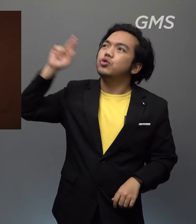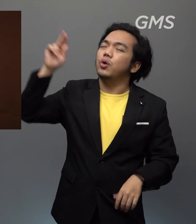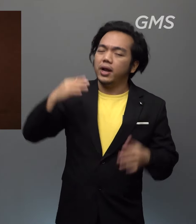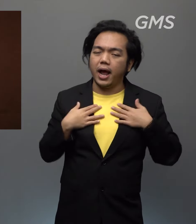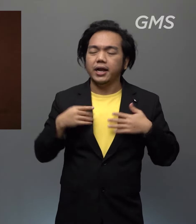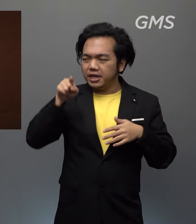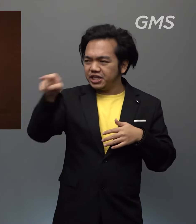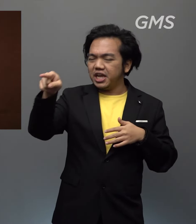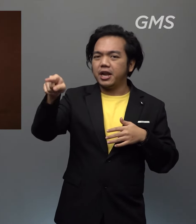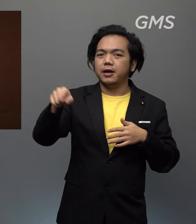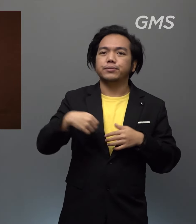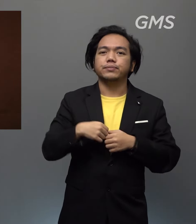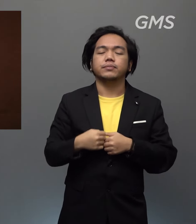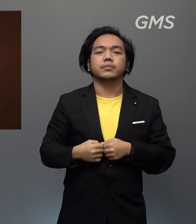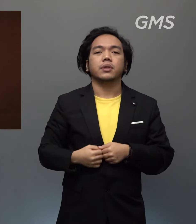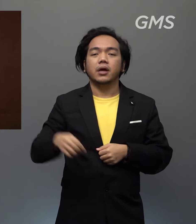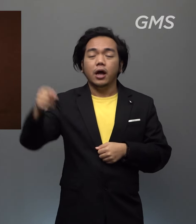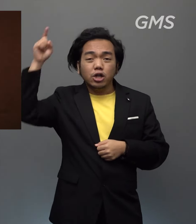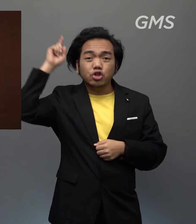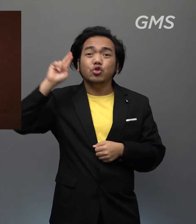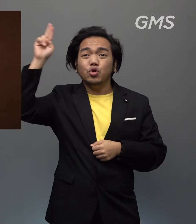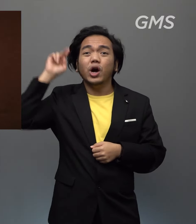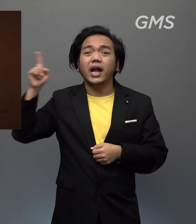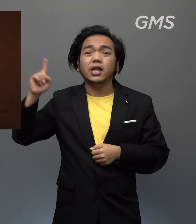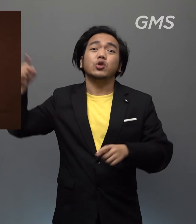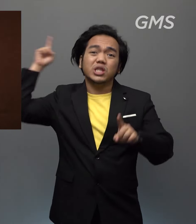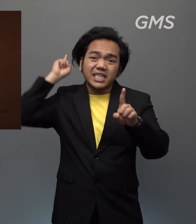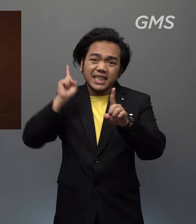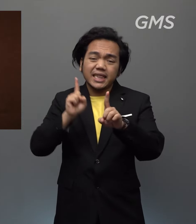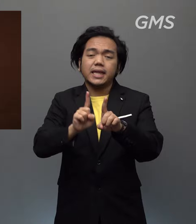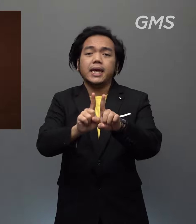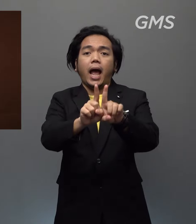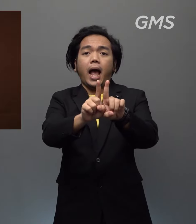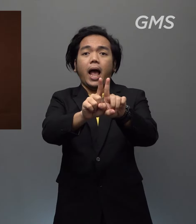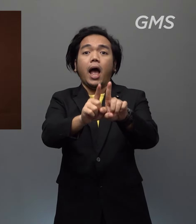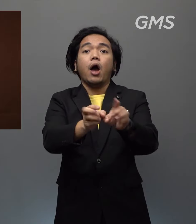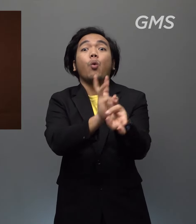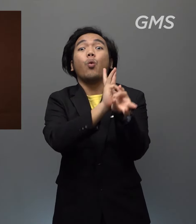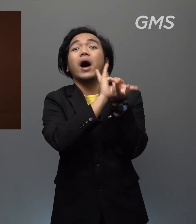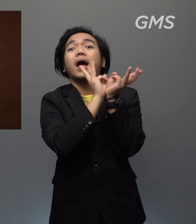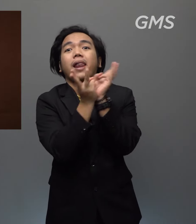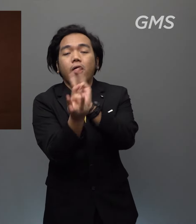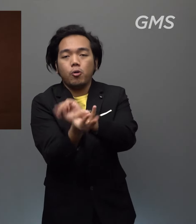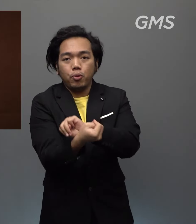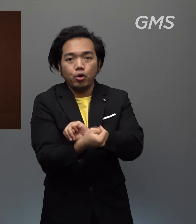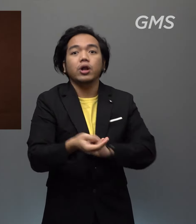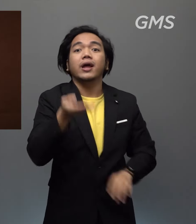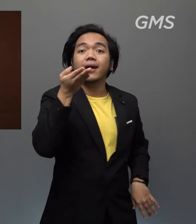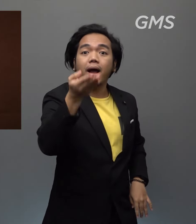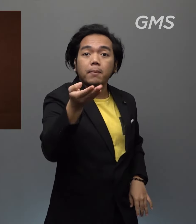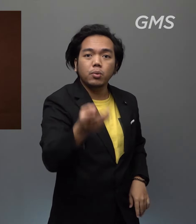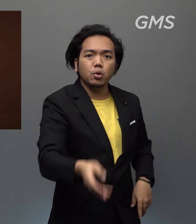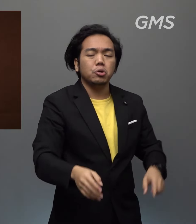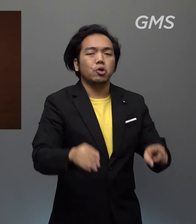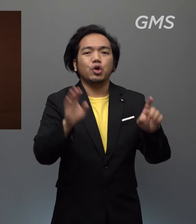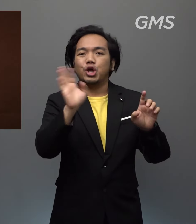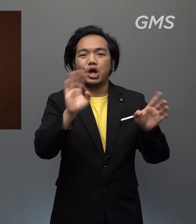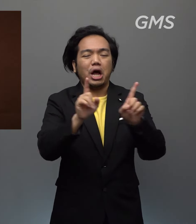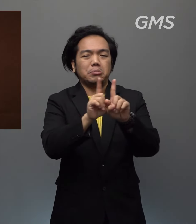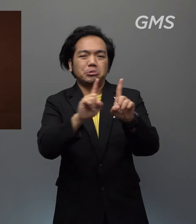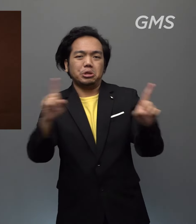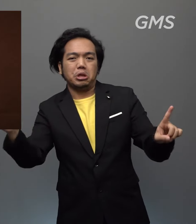setia. Sekalipun bisa jadi kita tidak setia. Seperti